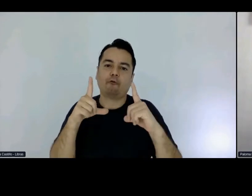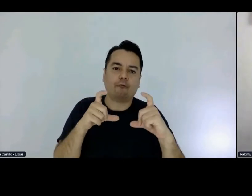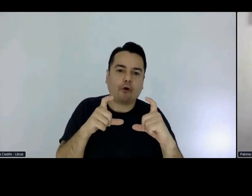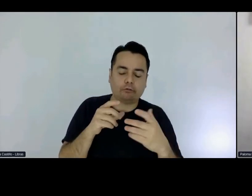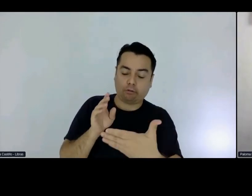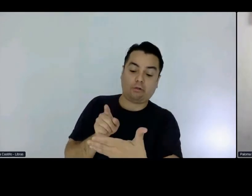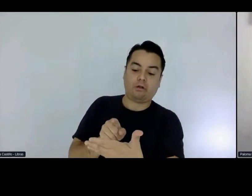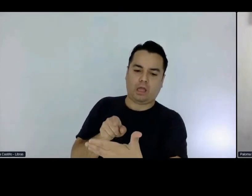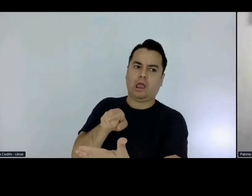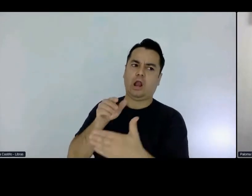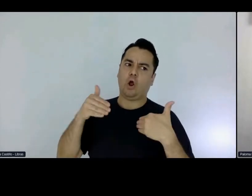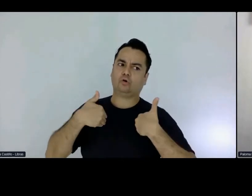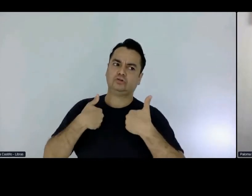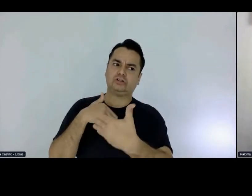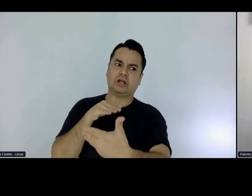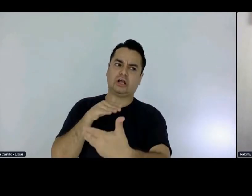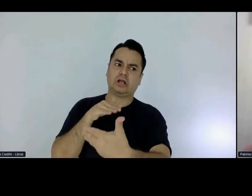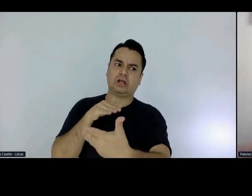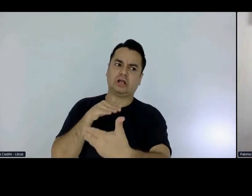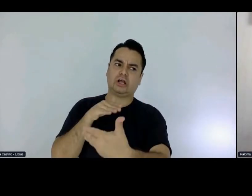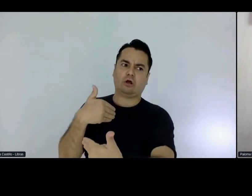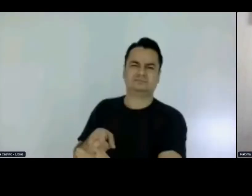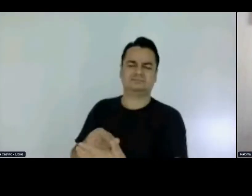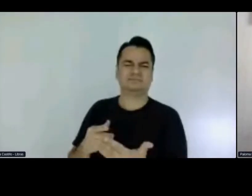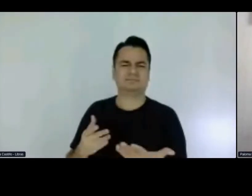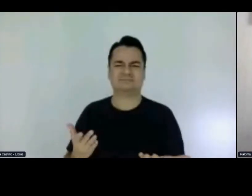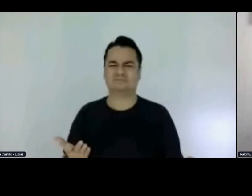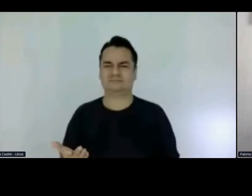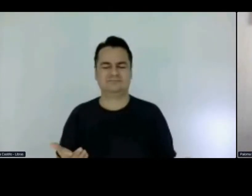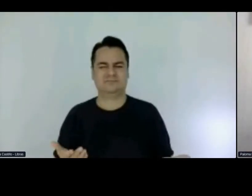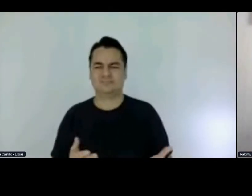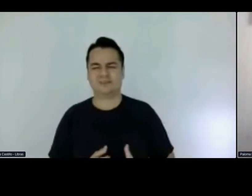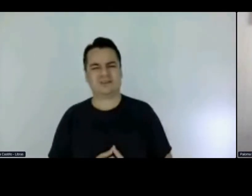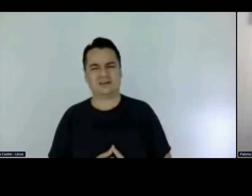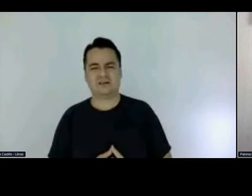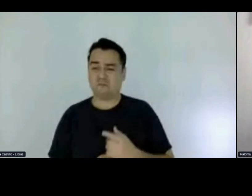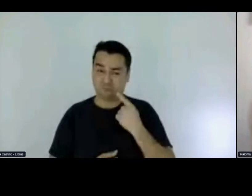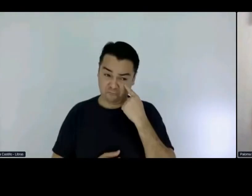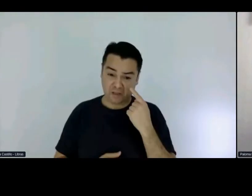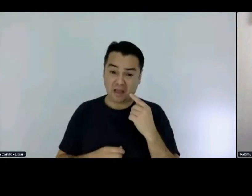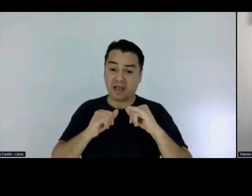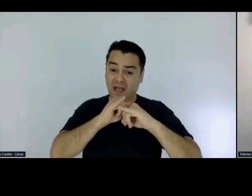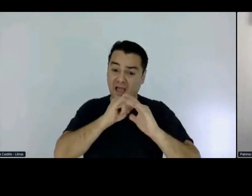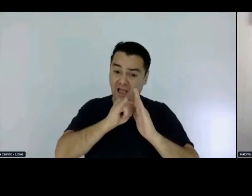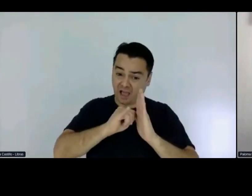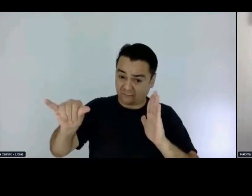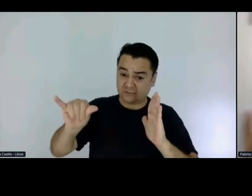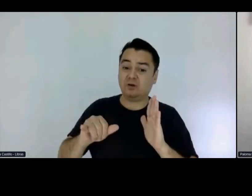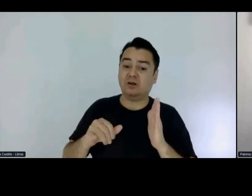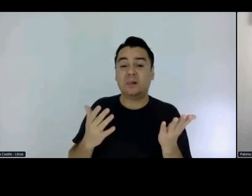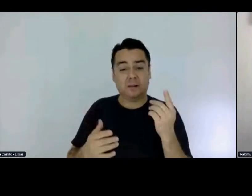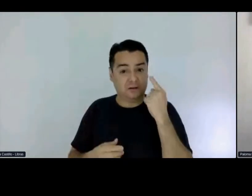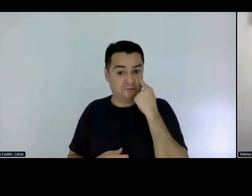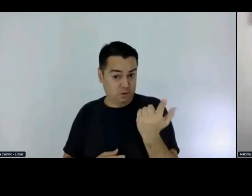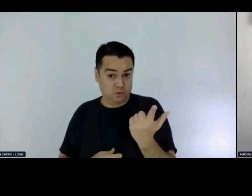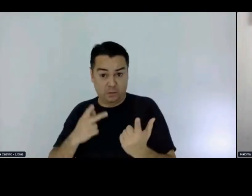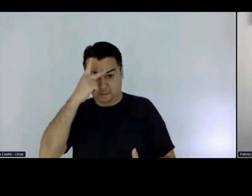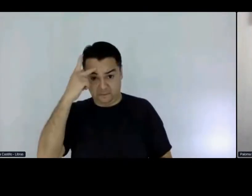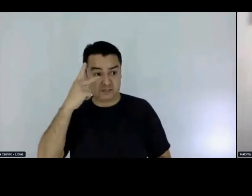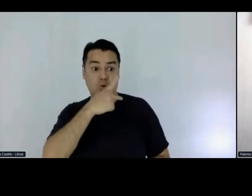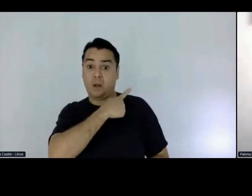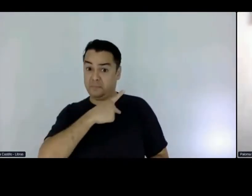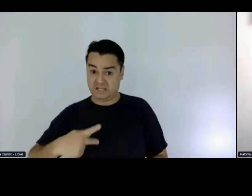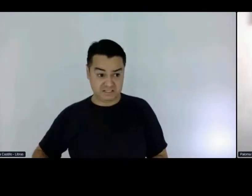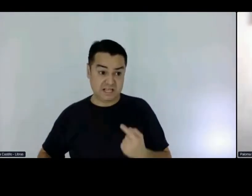colocar pessoas neurodivergentes em cargos, olha o que elas são capazes de fazer. Eu fico sem